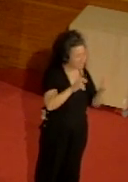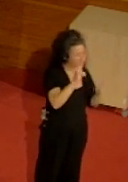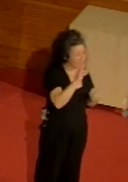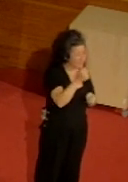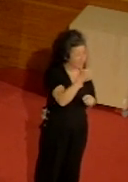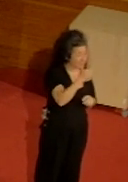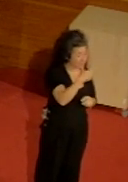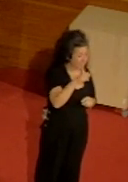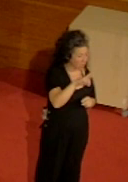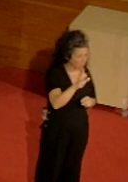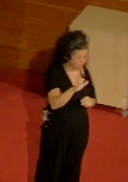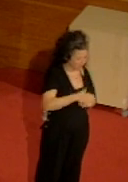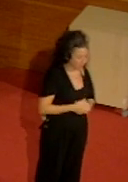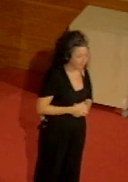Tagore.